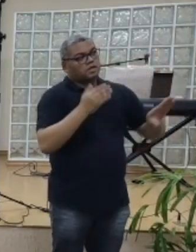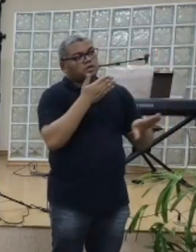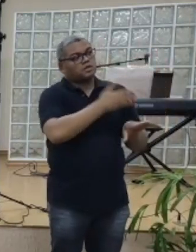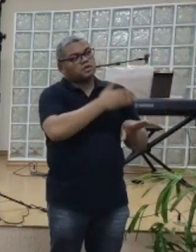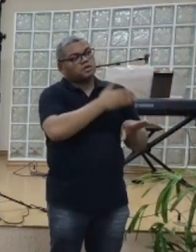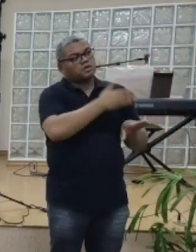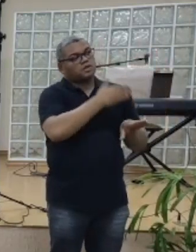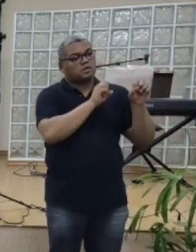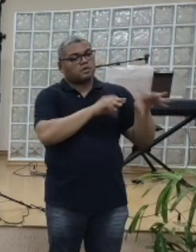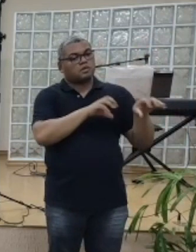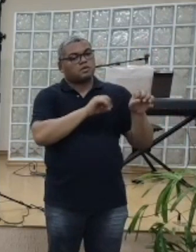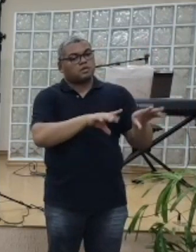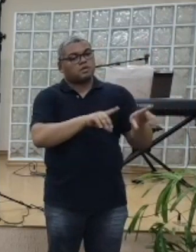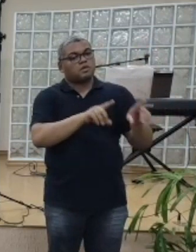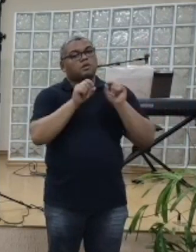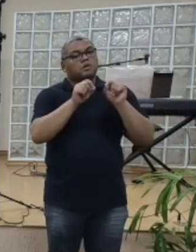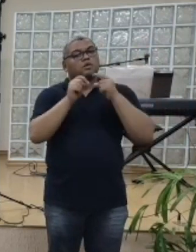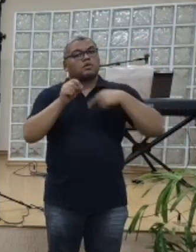o quê?